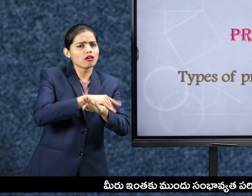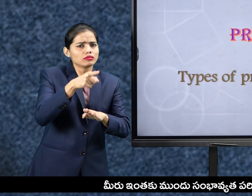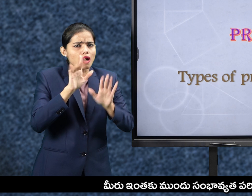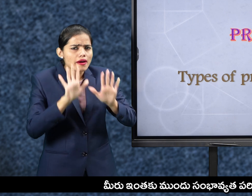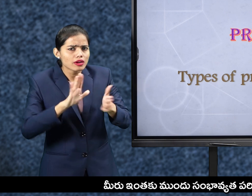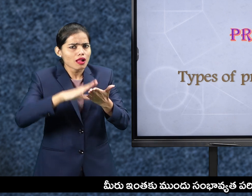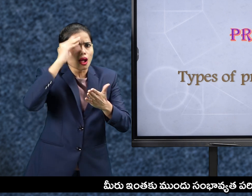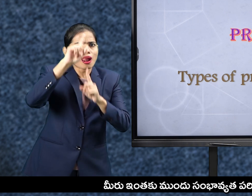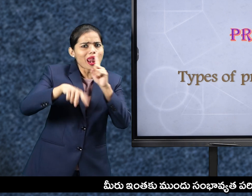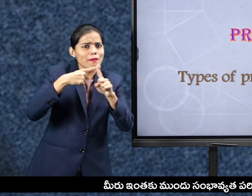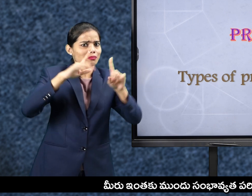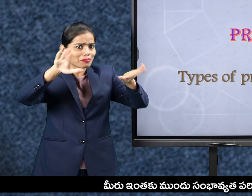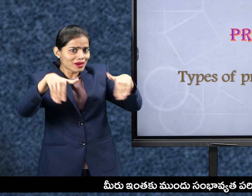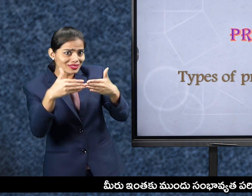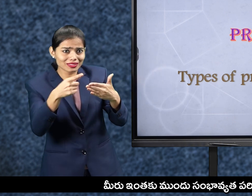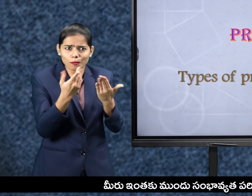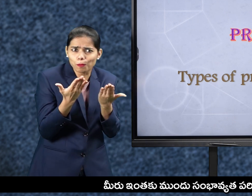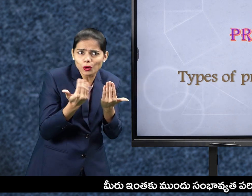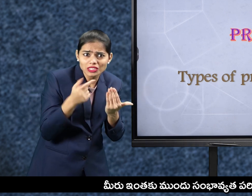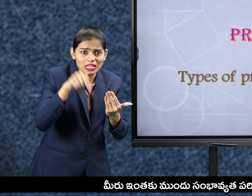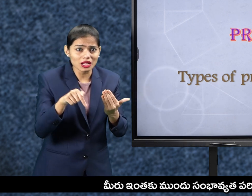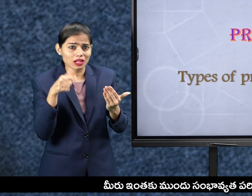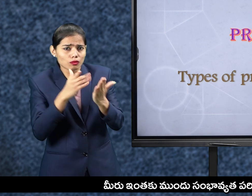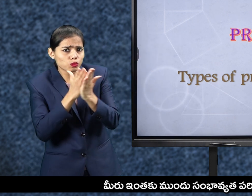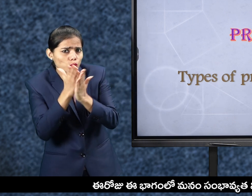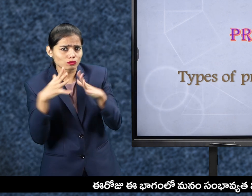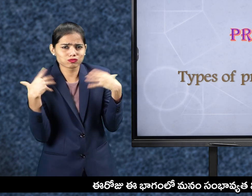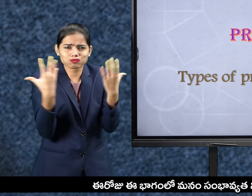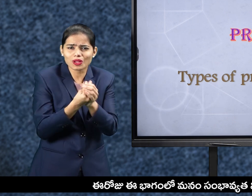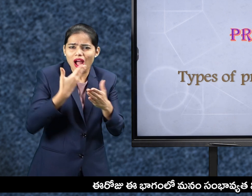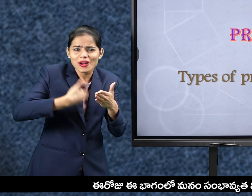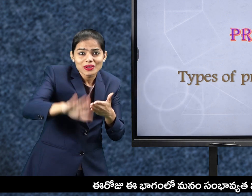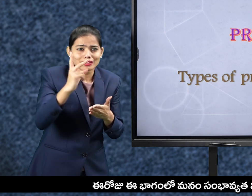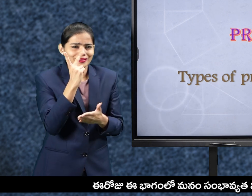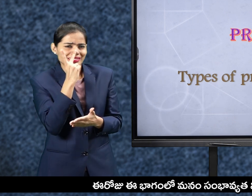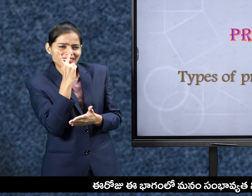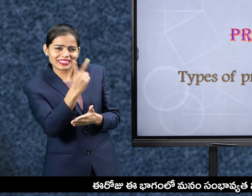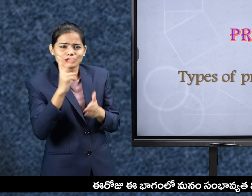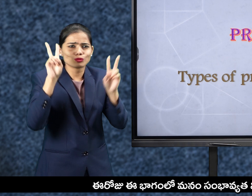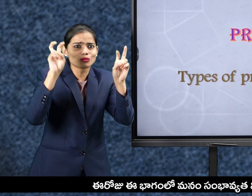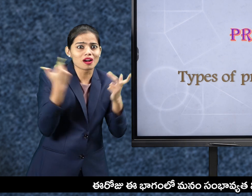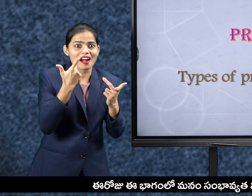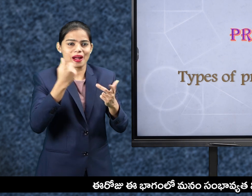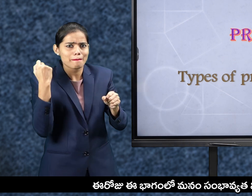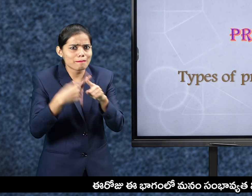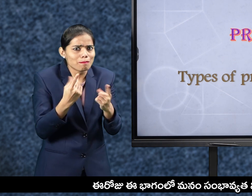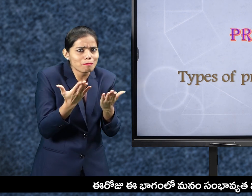మీరింతకు ముందు సంభావ్యత పరిచయం గురించి తెలుసుకున్నారు. ఈరోజు ఈ సెషన్లో మనం సంభావ్యత విధానాల రకాలను